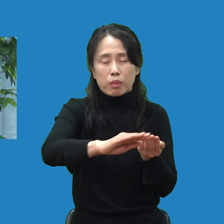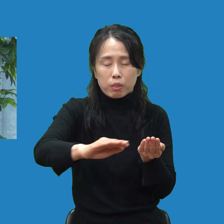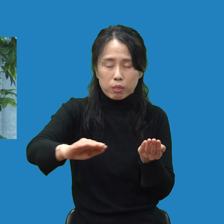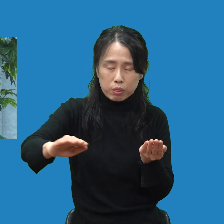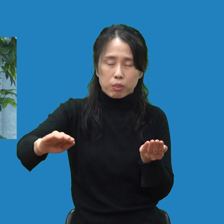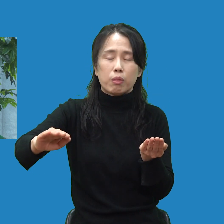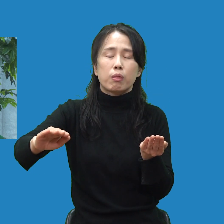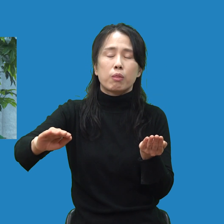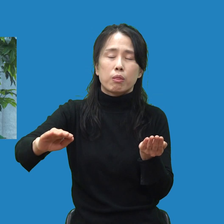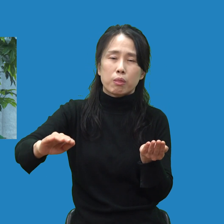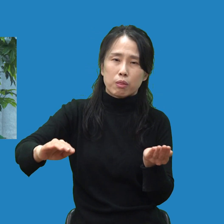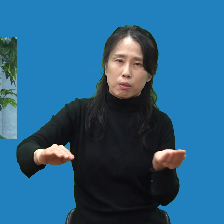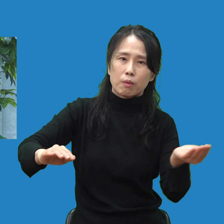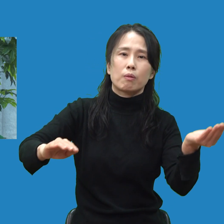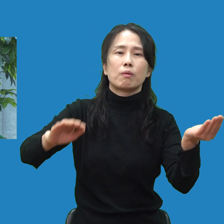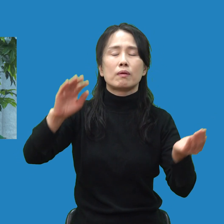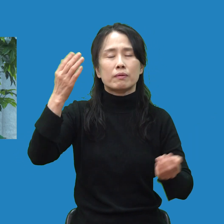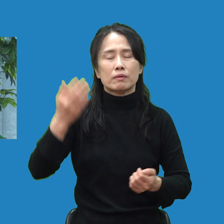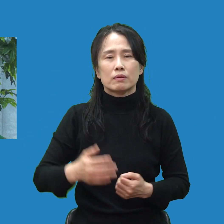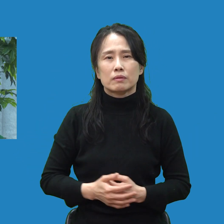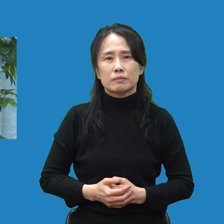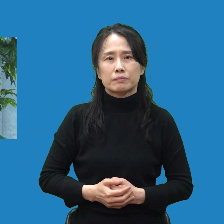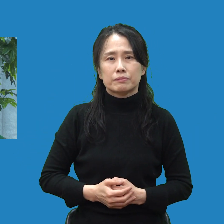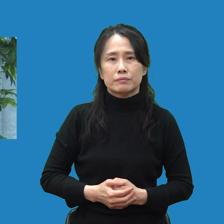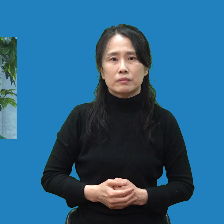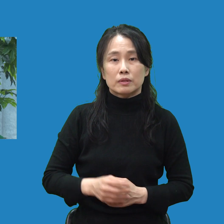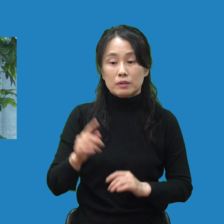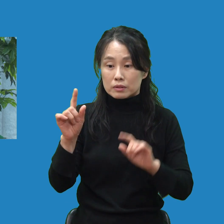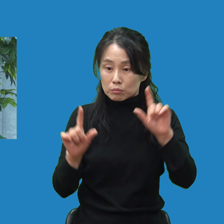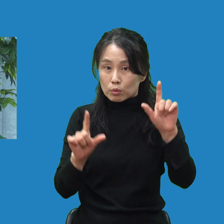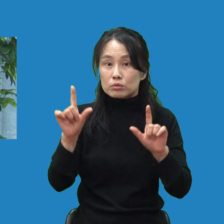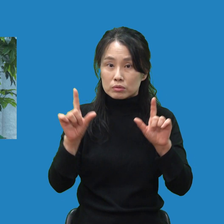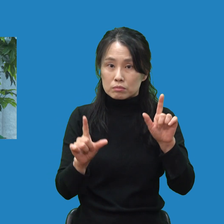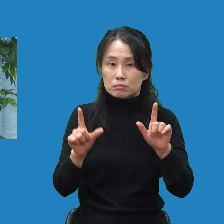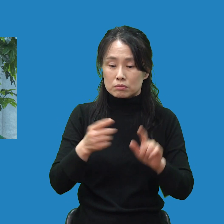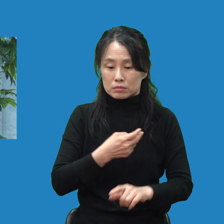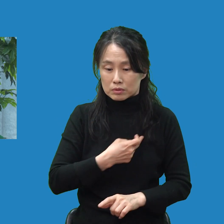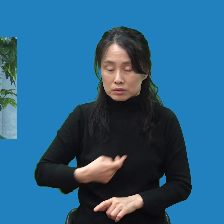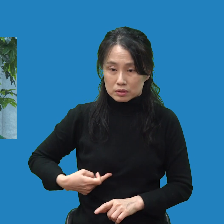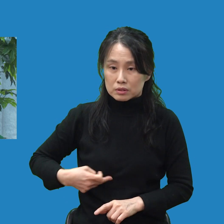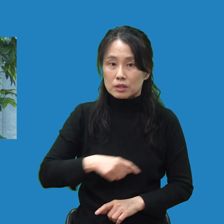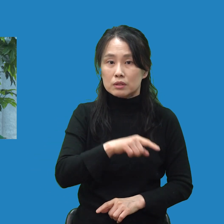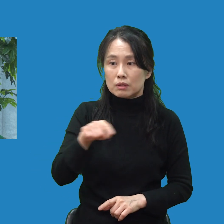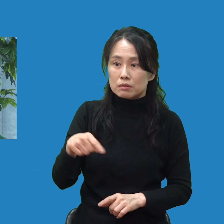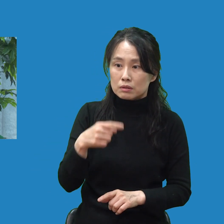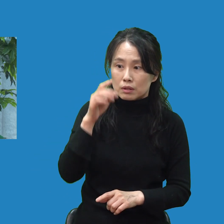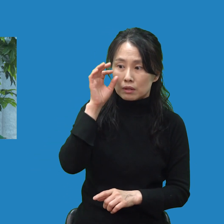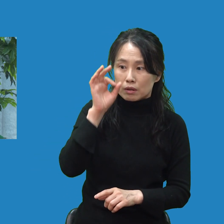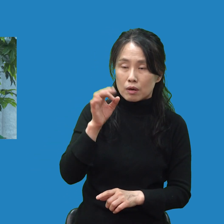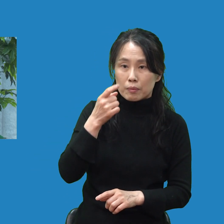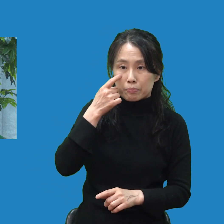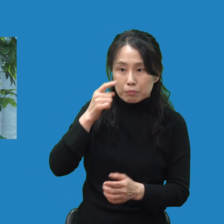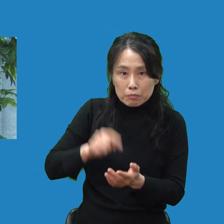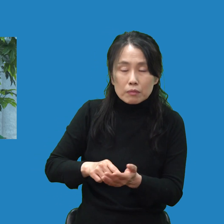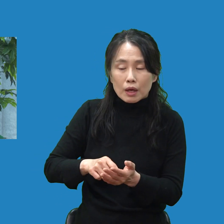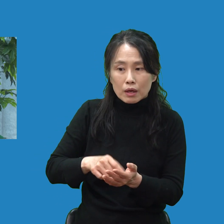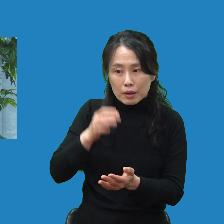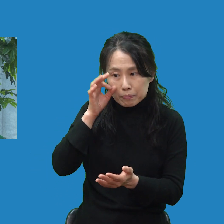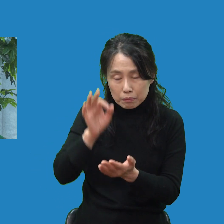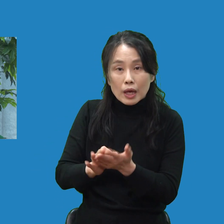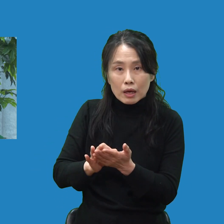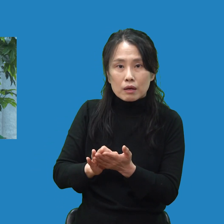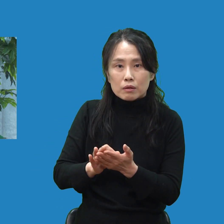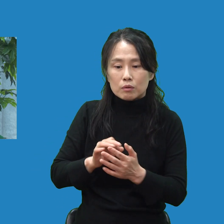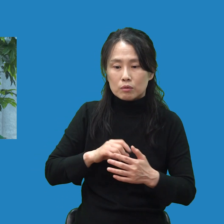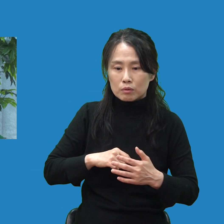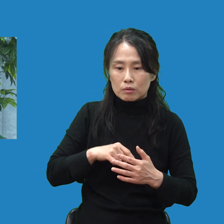잔잔해졌습니다. 그 광경을 제자들이 보고는 속으로